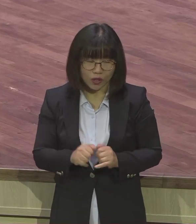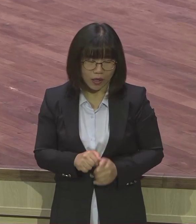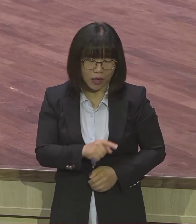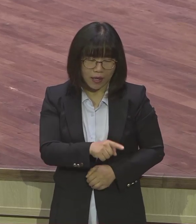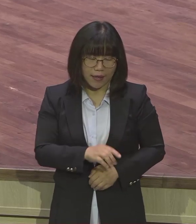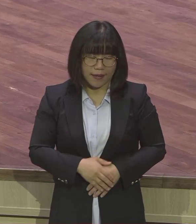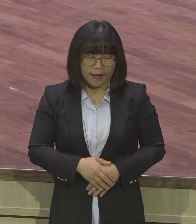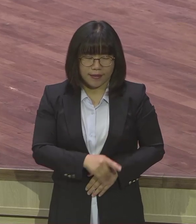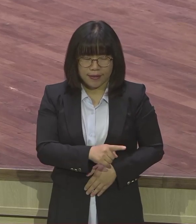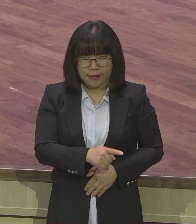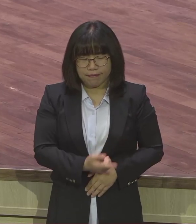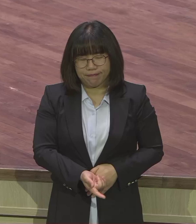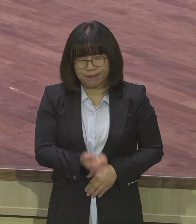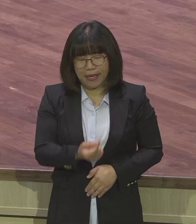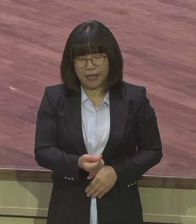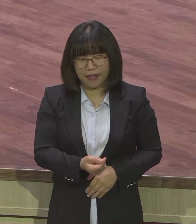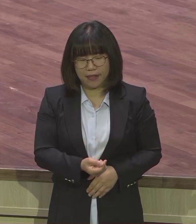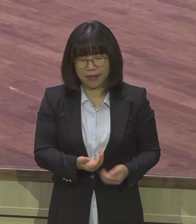없으면 좋겠어.